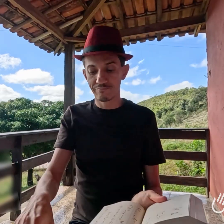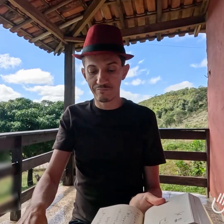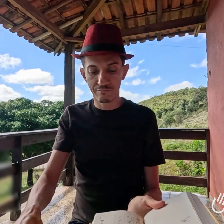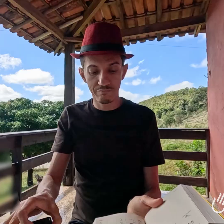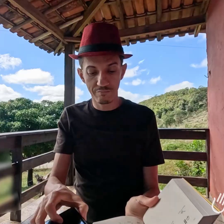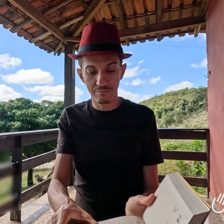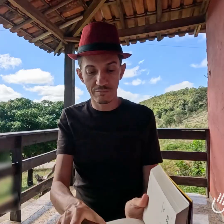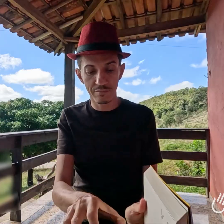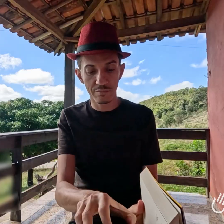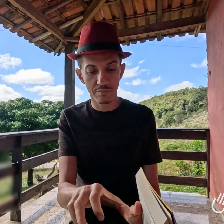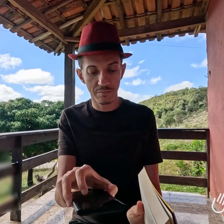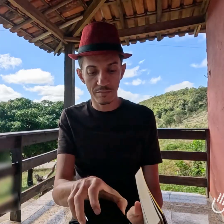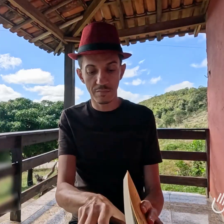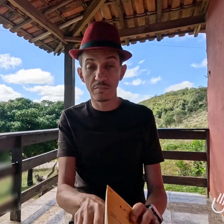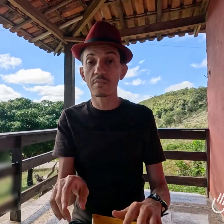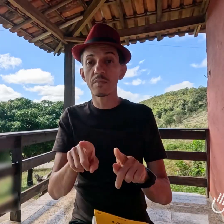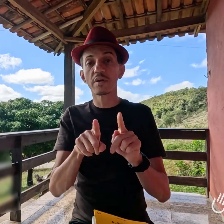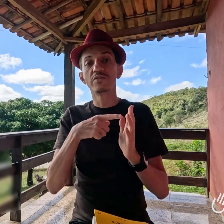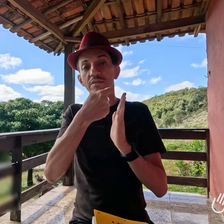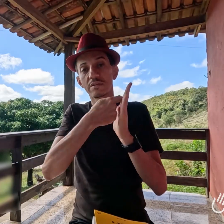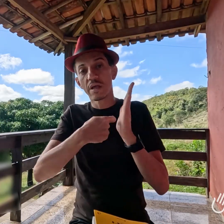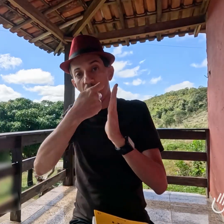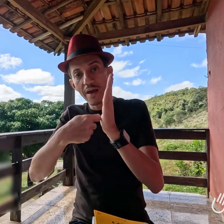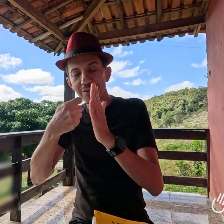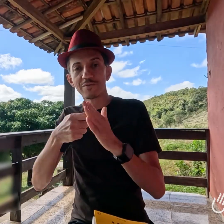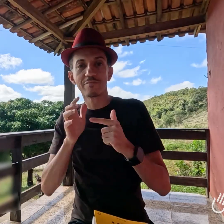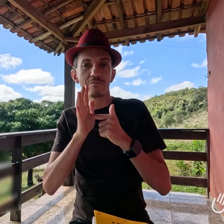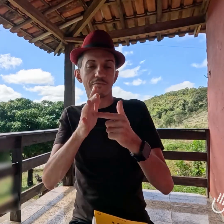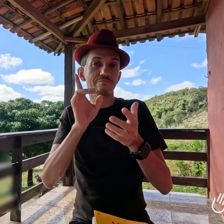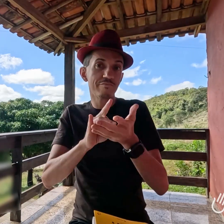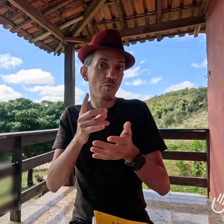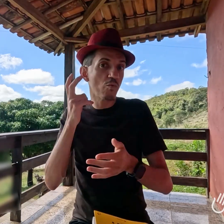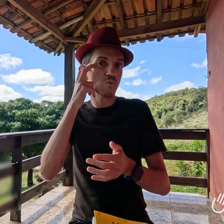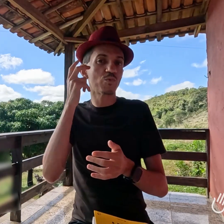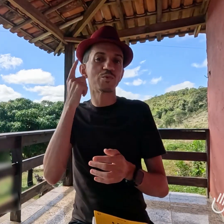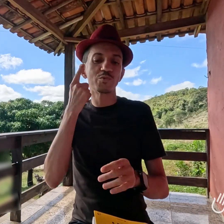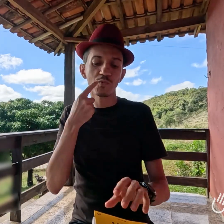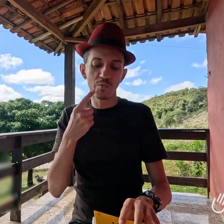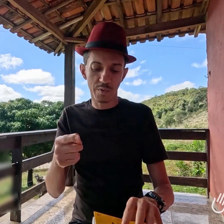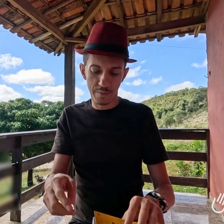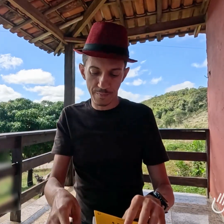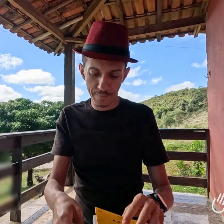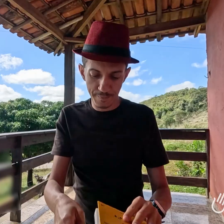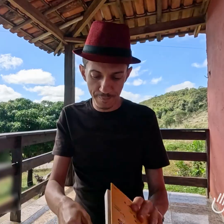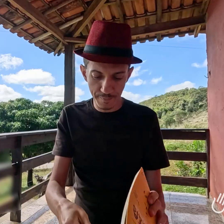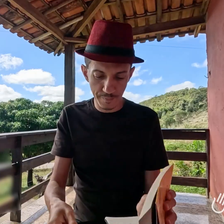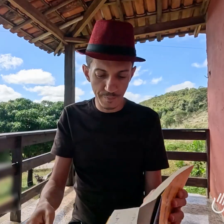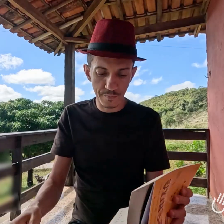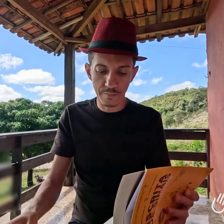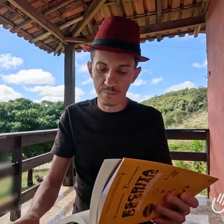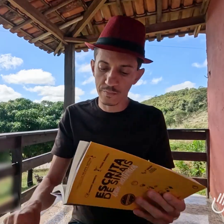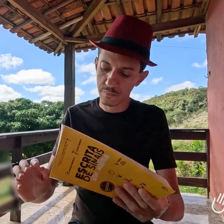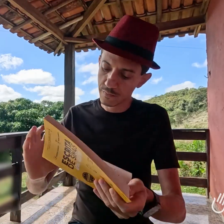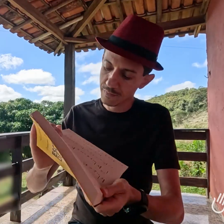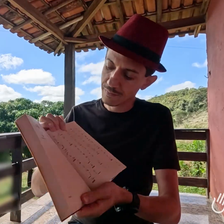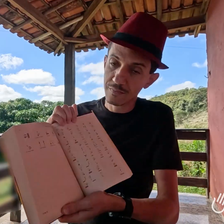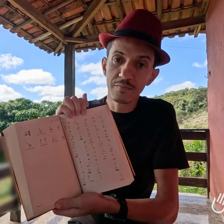mais específicos e que tem mais elementos na Libras. E depois você começa a ter textos escritos